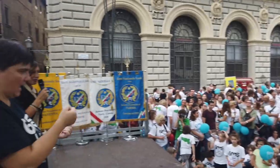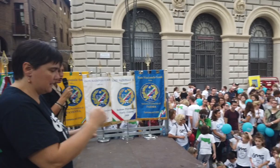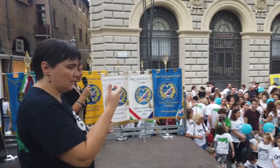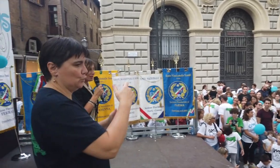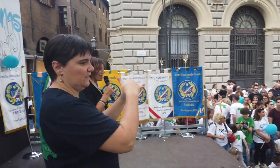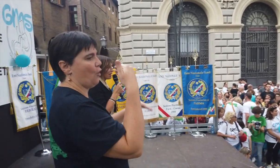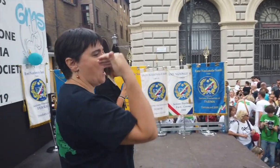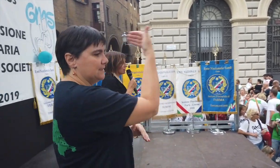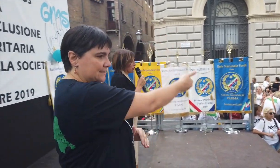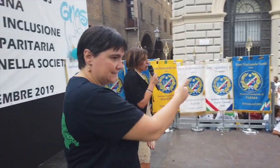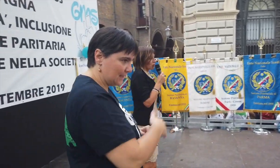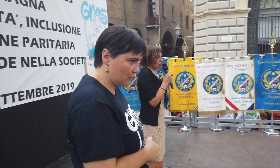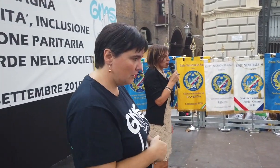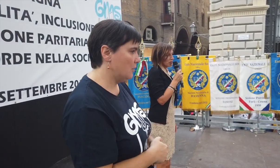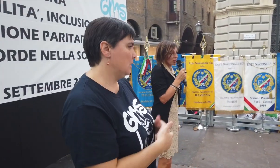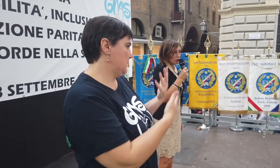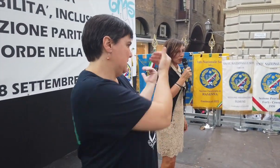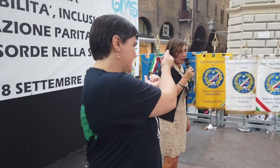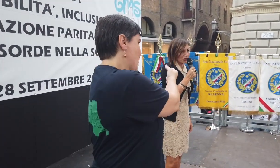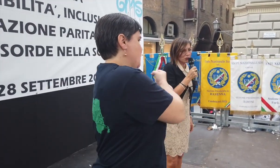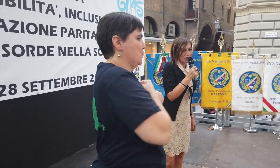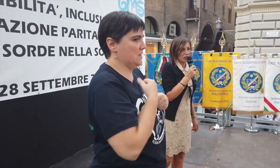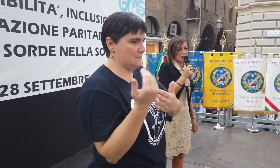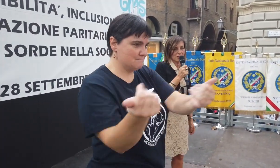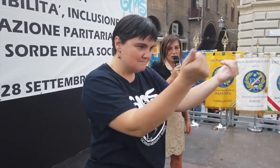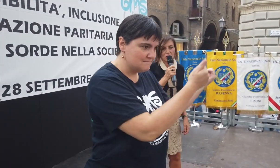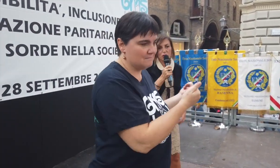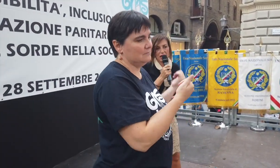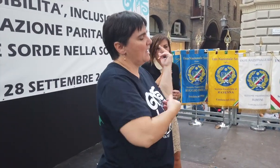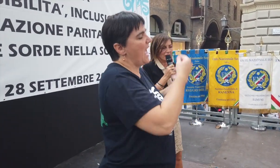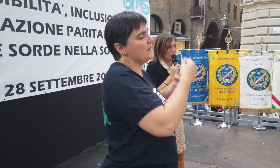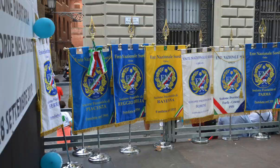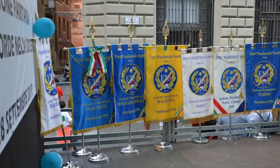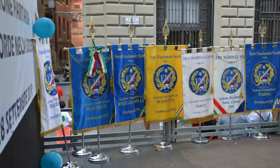All'estero in realtà riporto i suoi saluti e di tutta l'amministrazione comunale. E